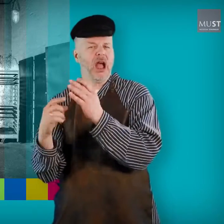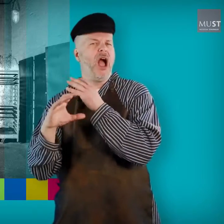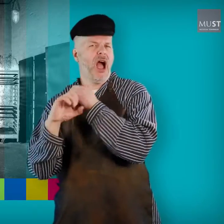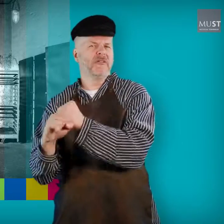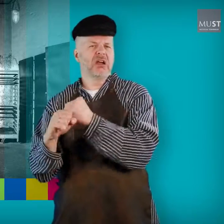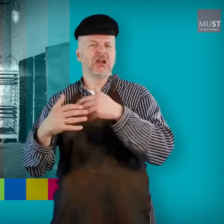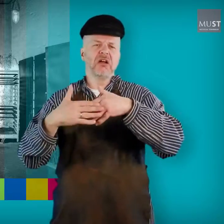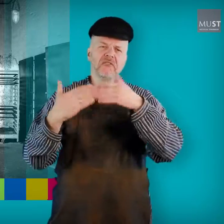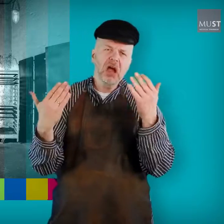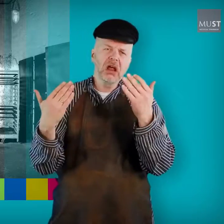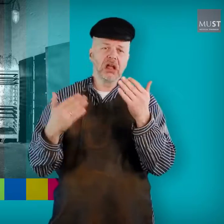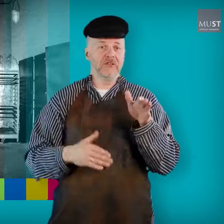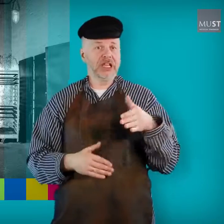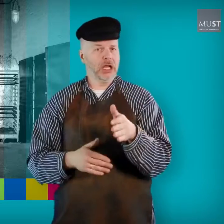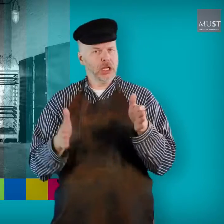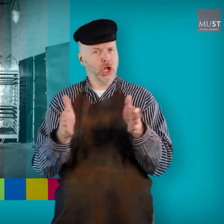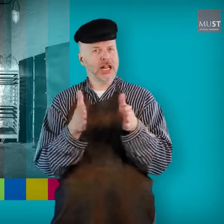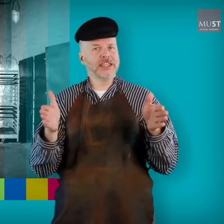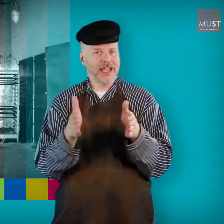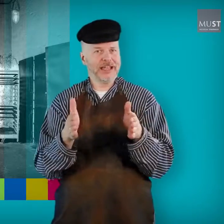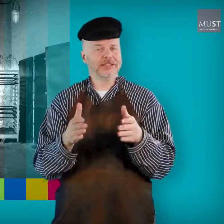avhengig av vær og fiskestørrelse.